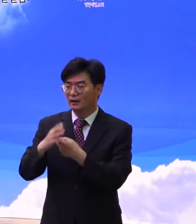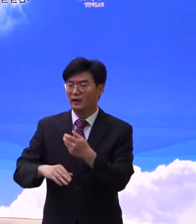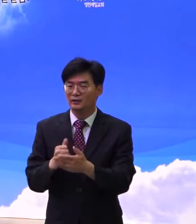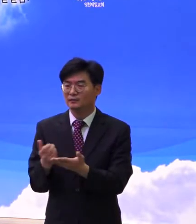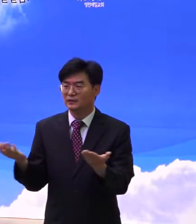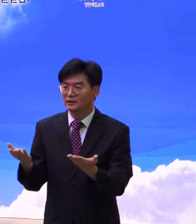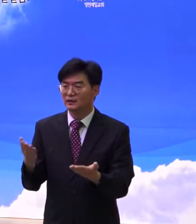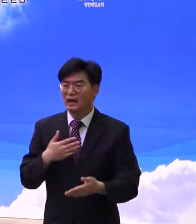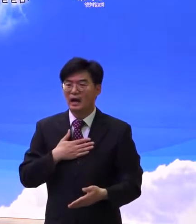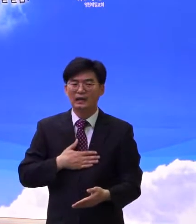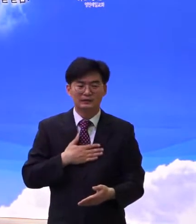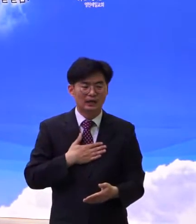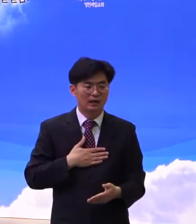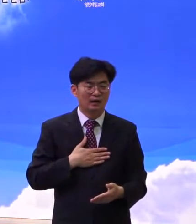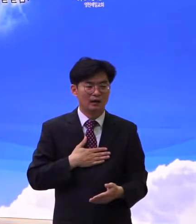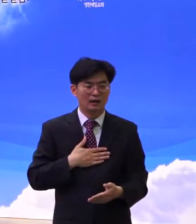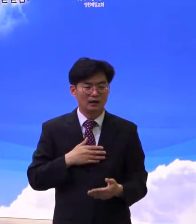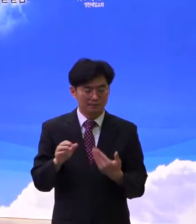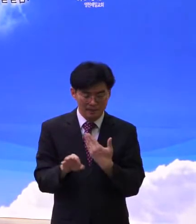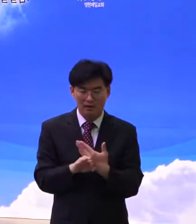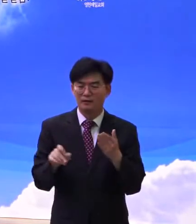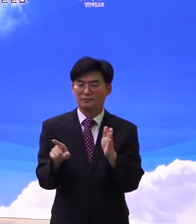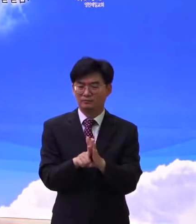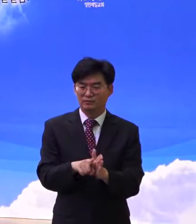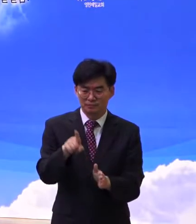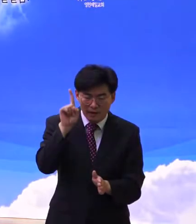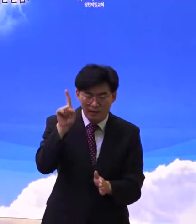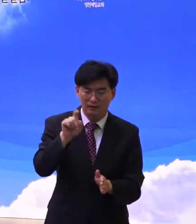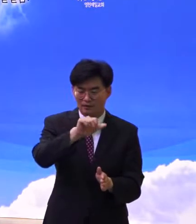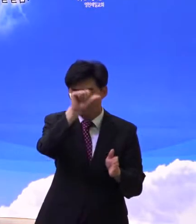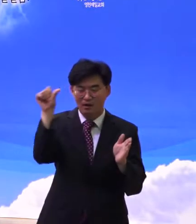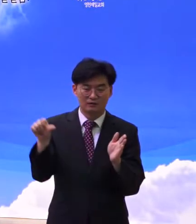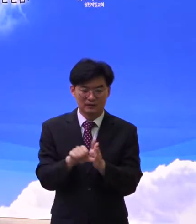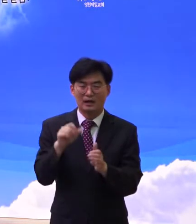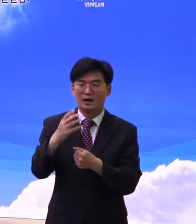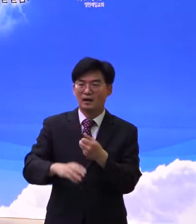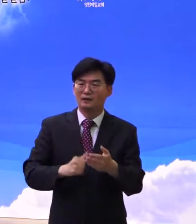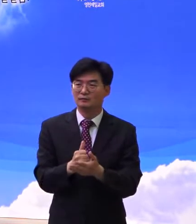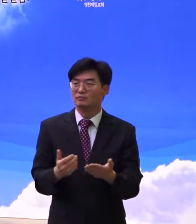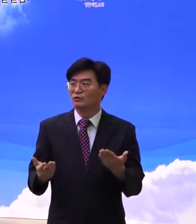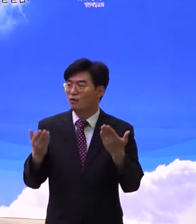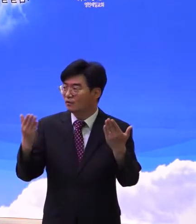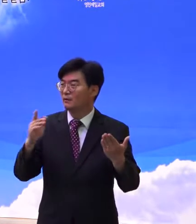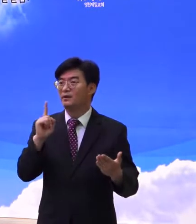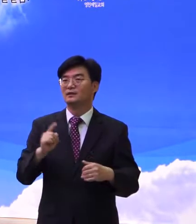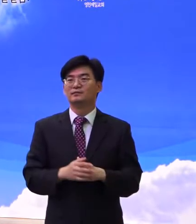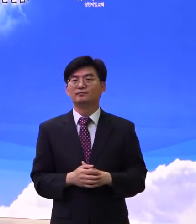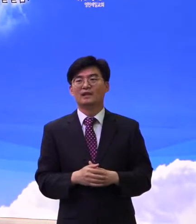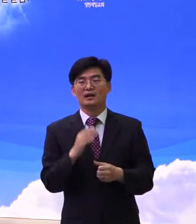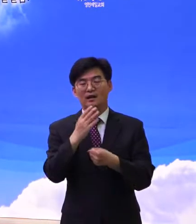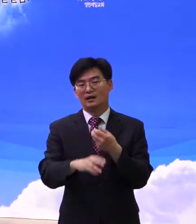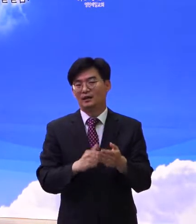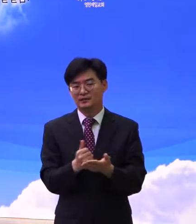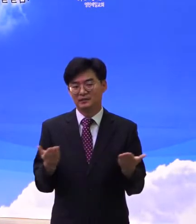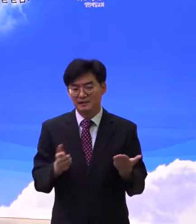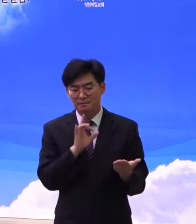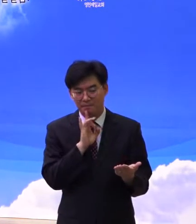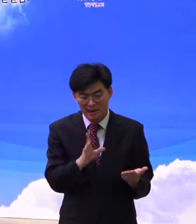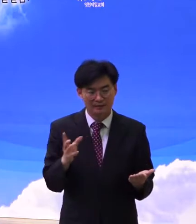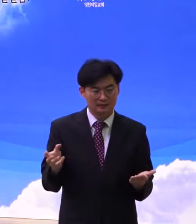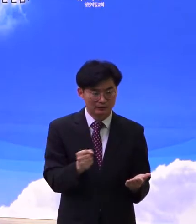집중하고 인생을 들였다고 하는 것입니다. 하나님의 일에 저는 저의 인생을 집중하고 있어요, 저는 하나님의 일밖에 없습니다